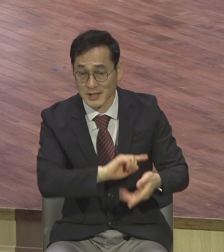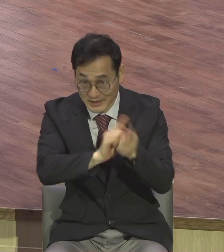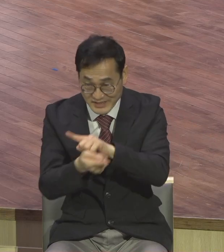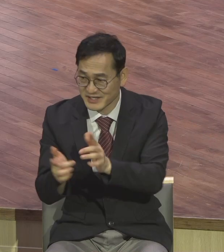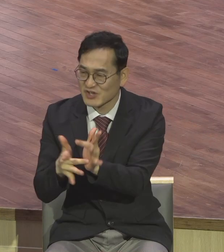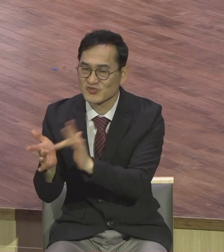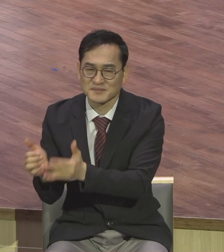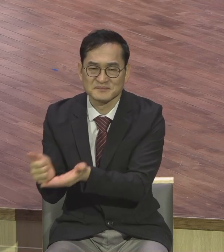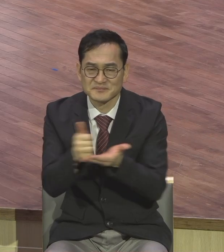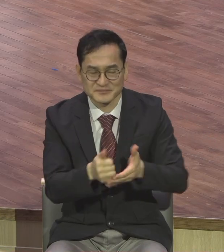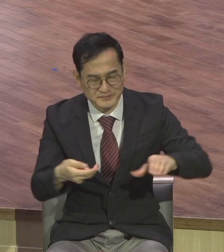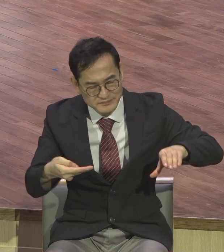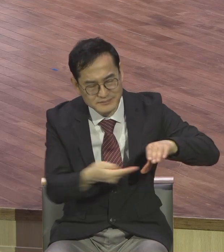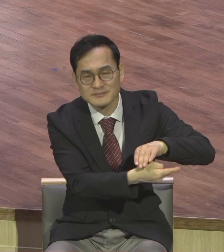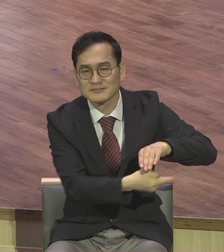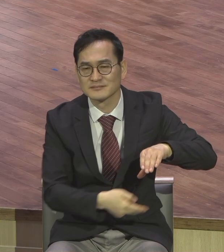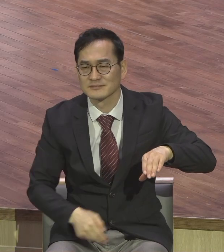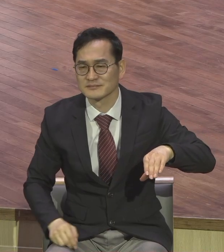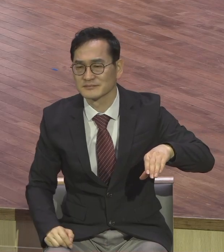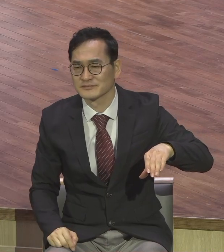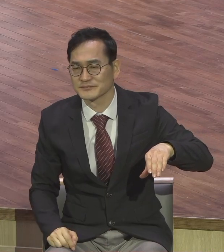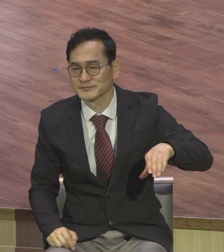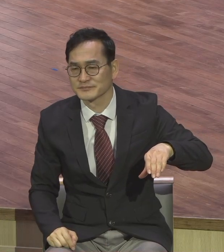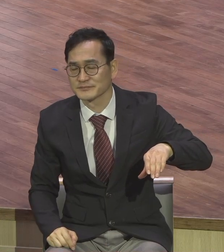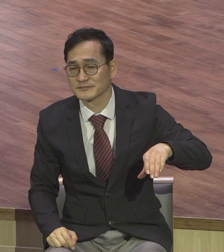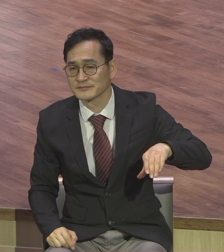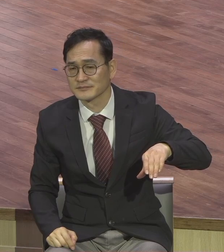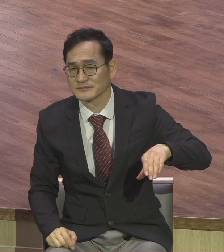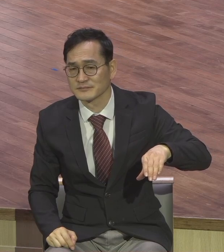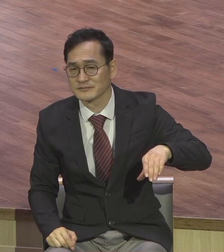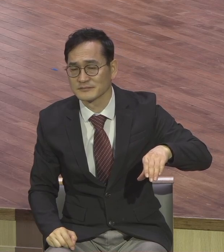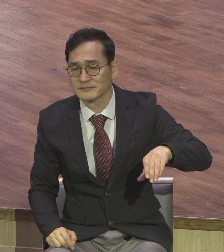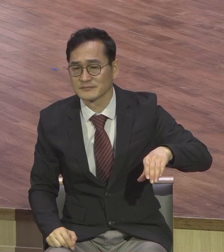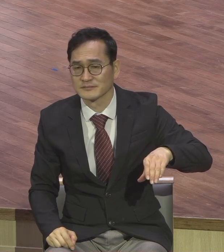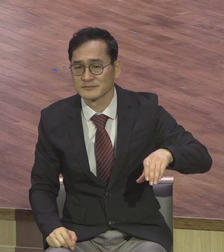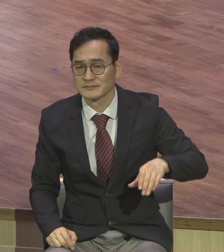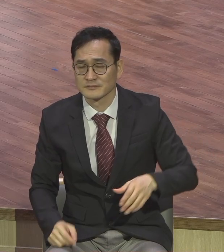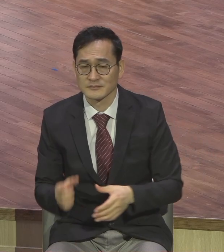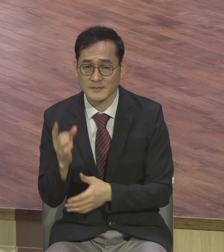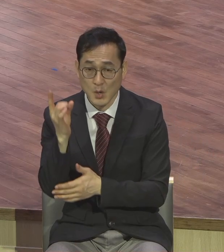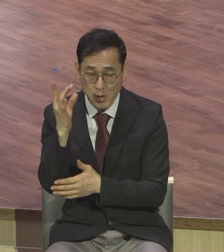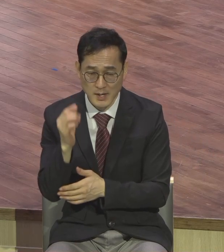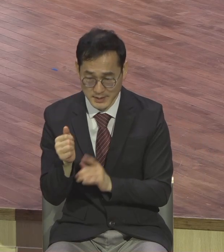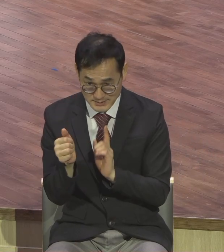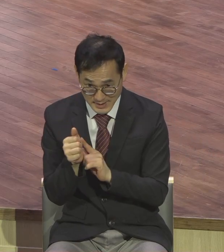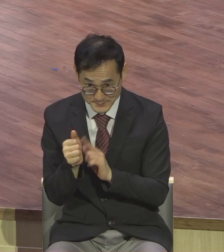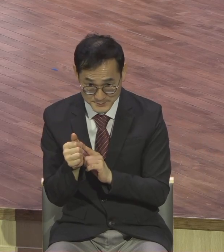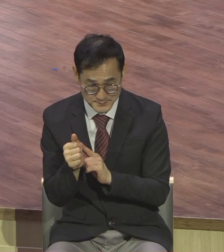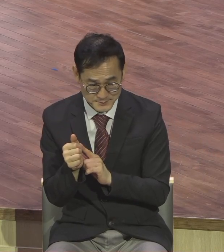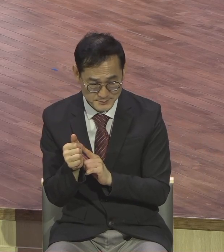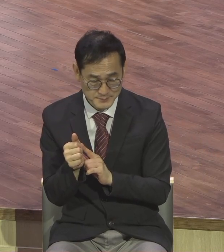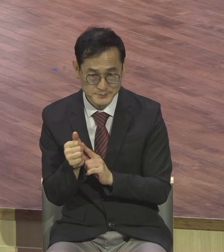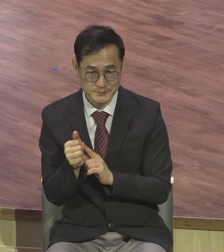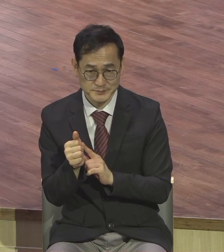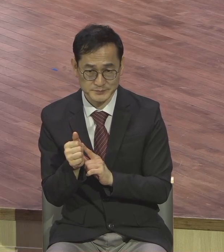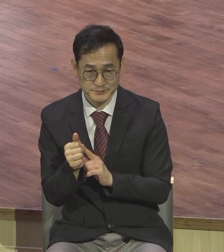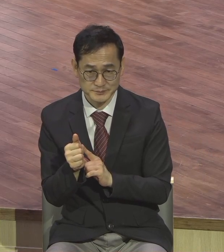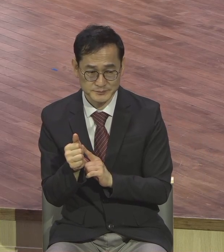장례했습니다. 여기서 중요한 의미가 있어요. 이 장면은 부자의 무덤에 장사 될